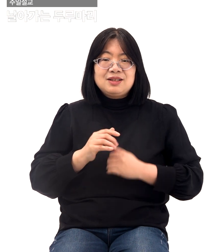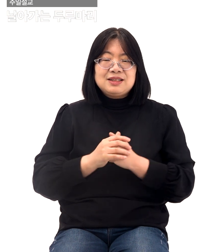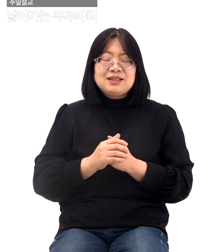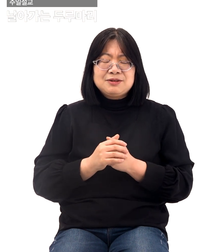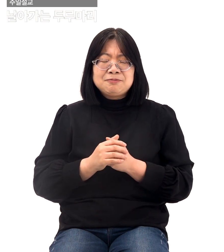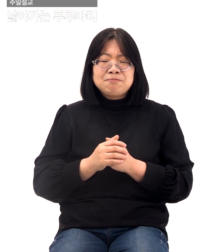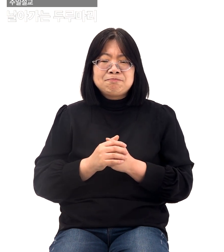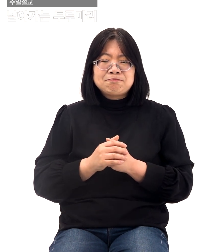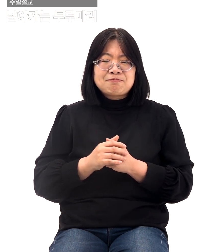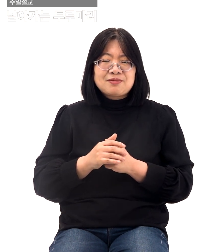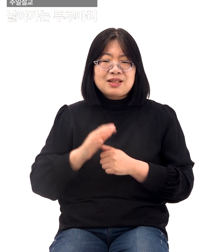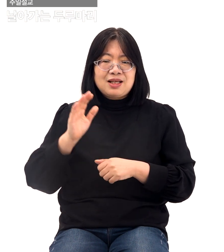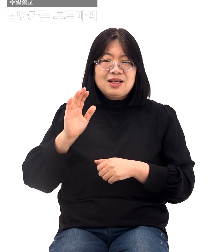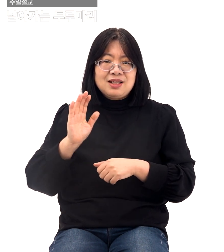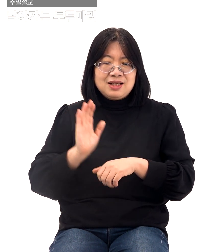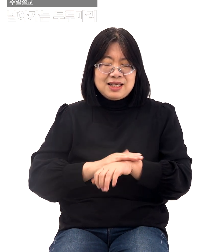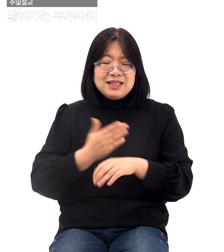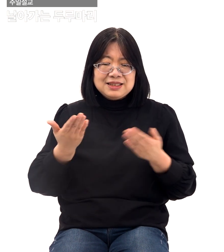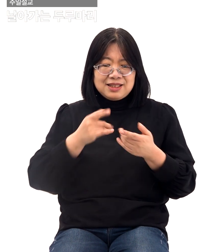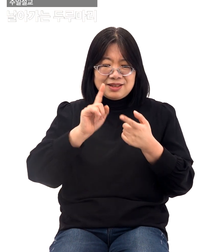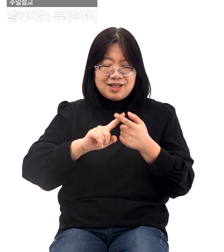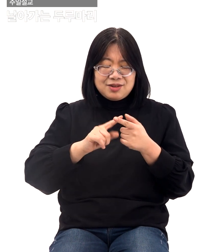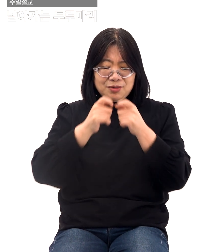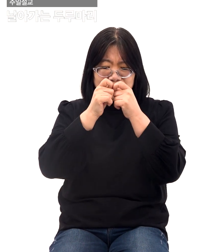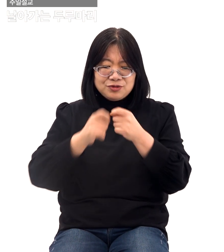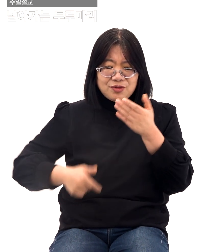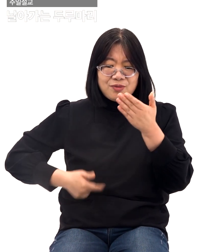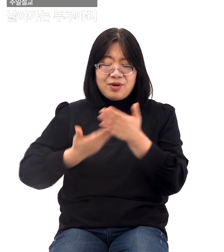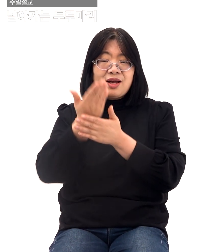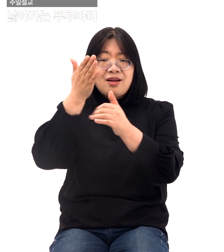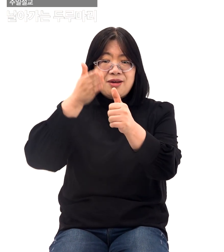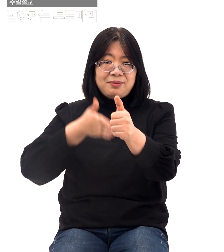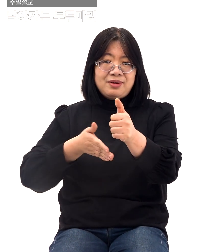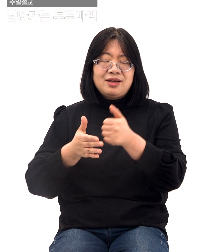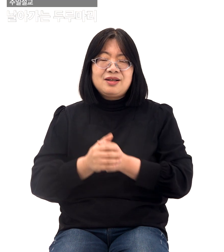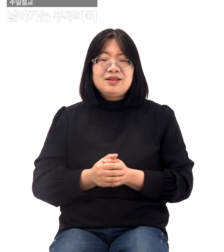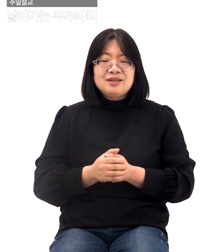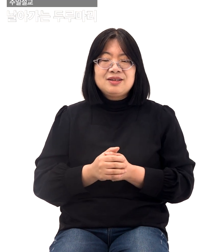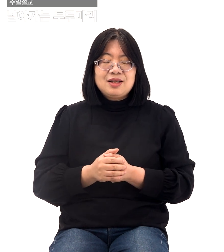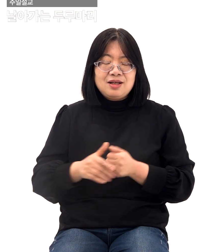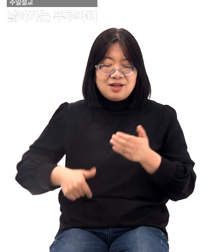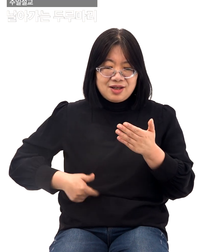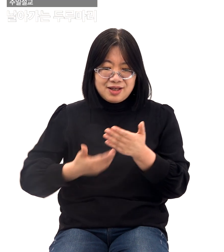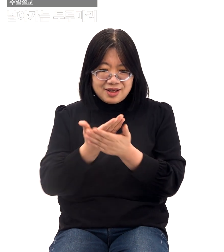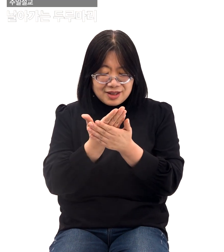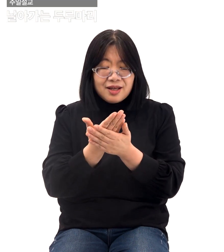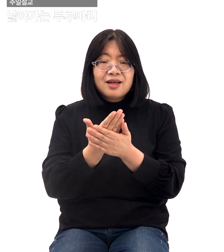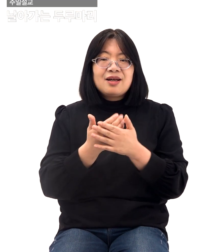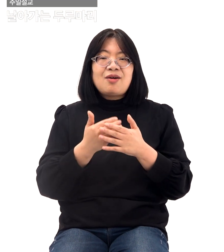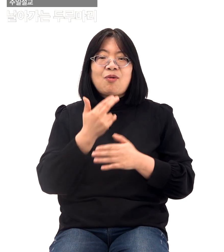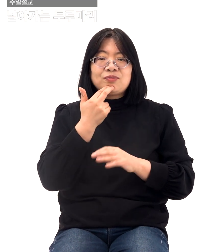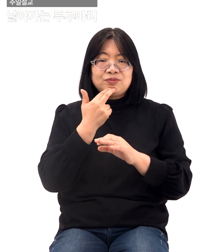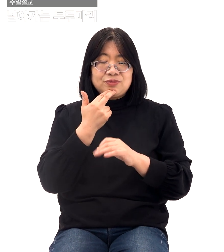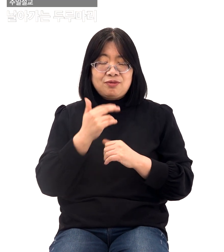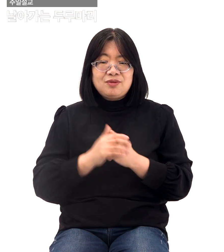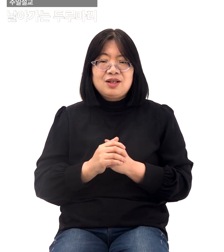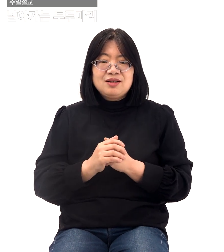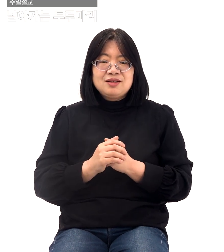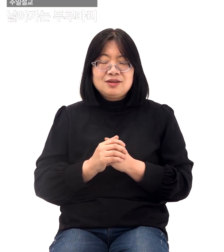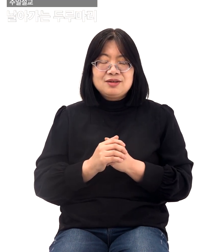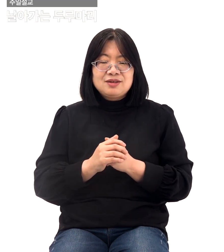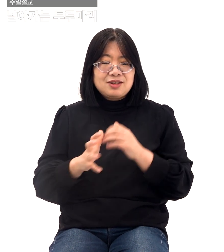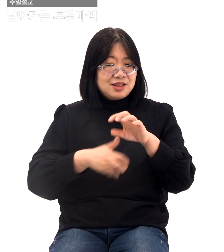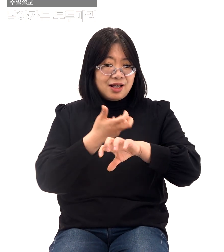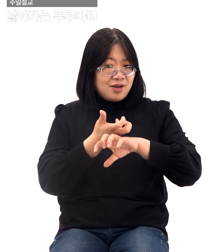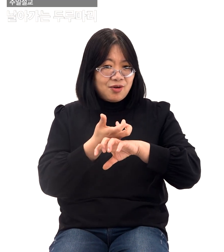대해서 구체적으로 회개해야 됩니다. 그 회개가 전제되지 않는